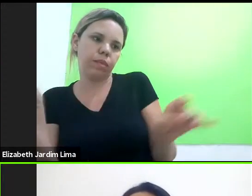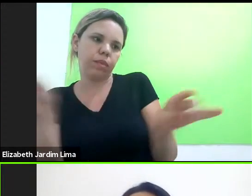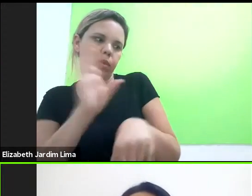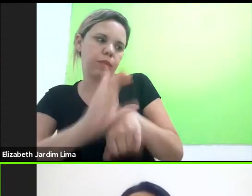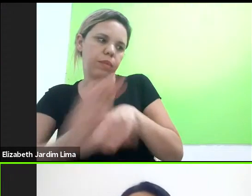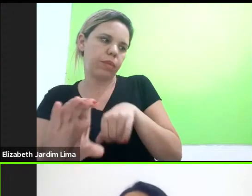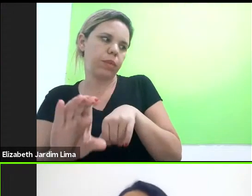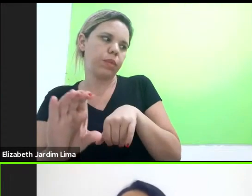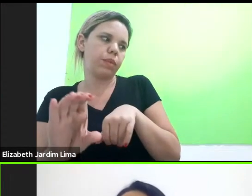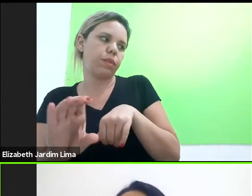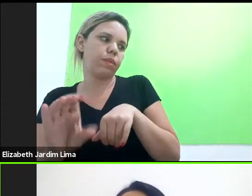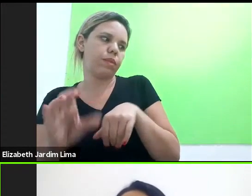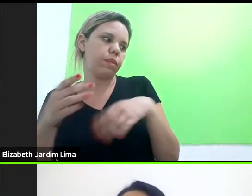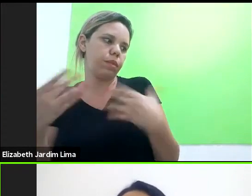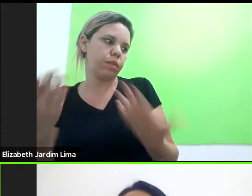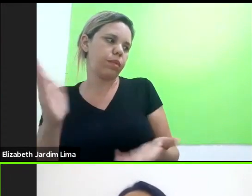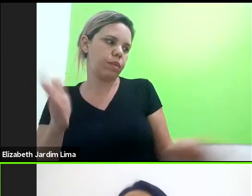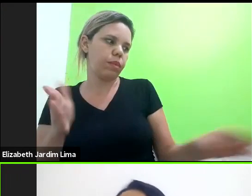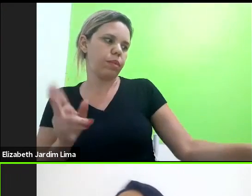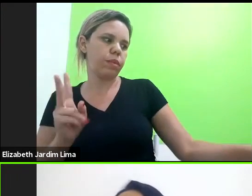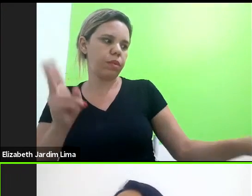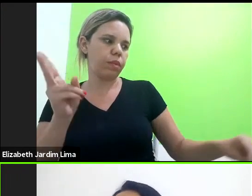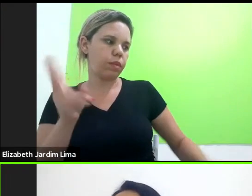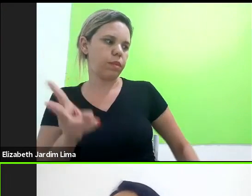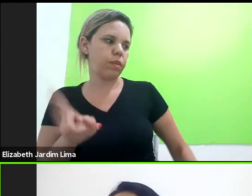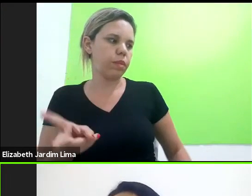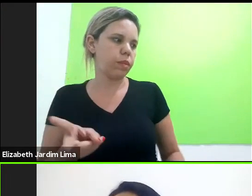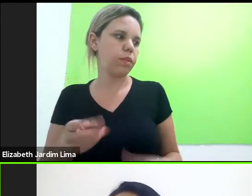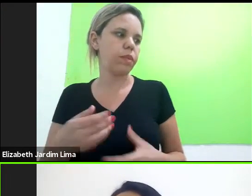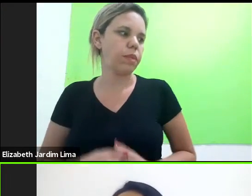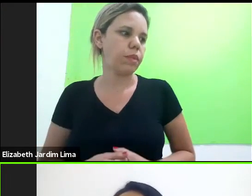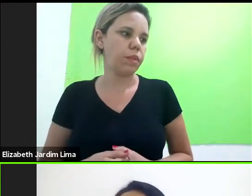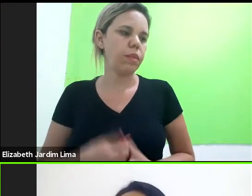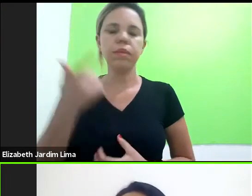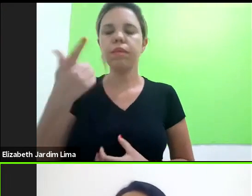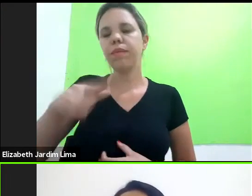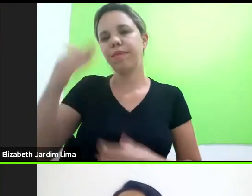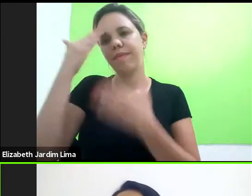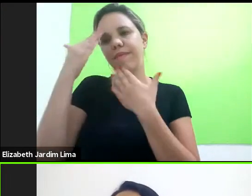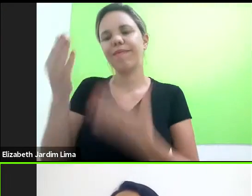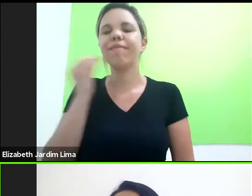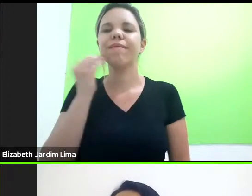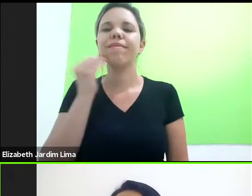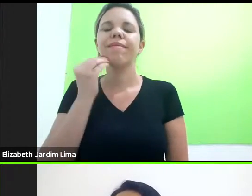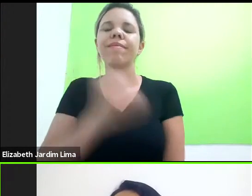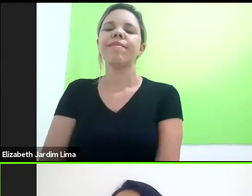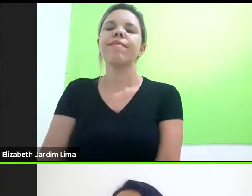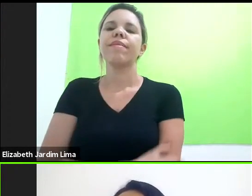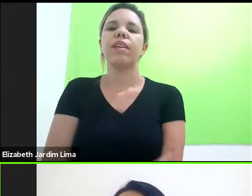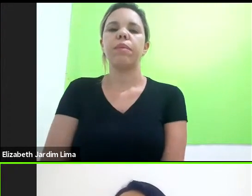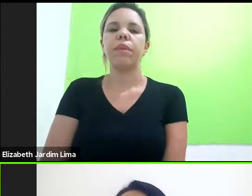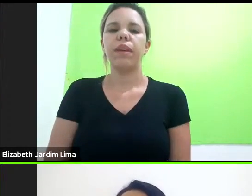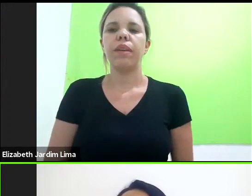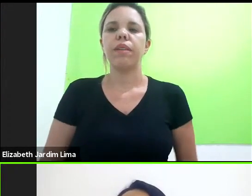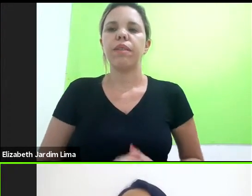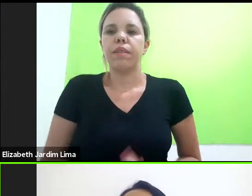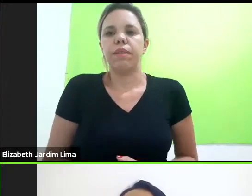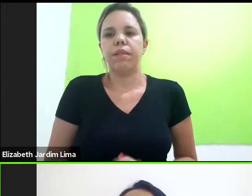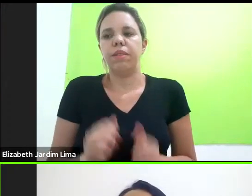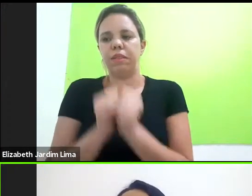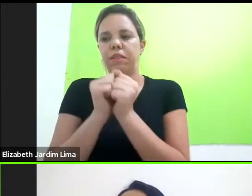retorno já desde sempre. E é isso, mais uma vez agradeço a oportunidade por estar aqui com